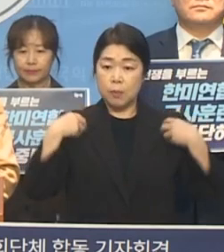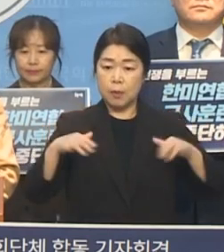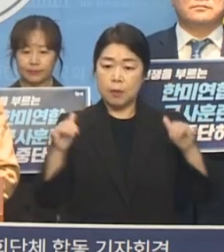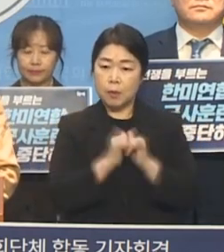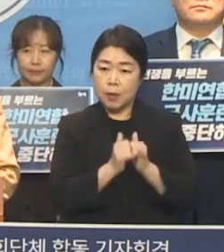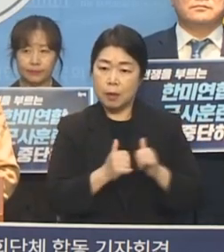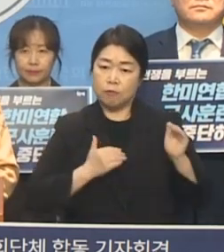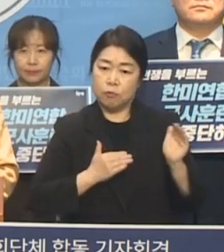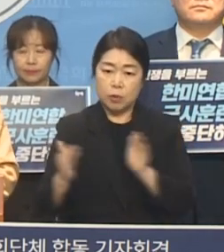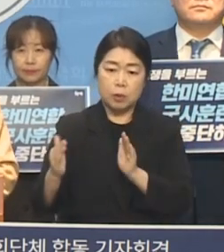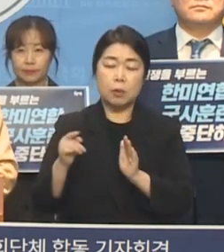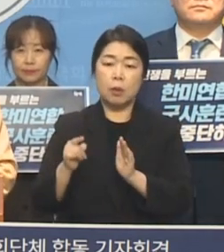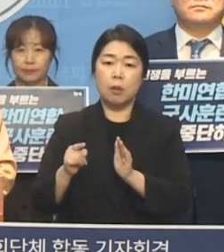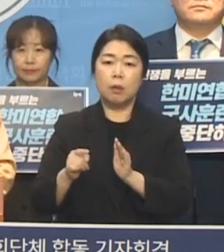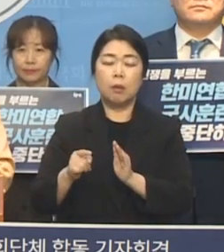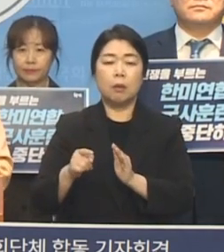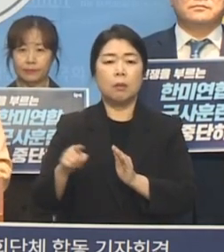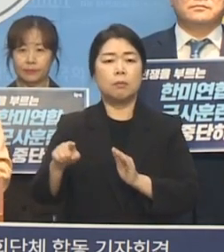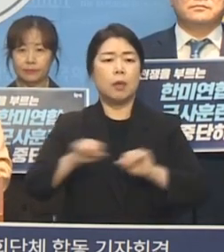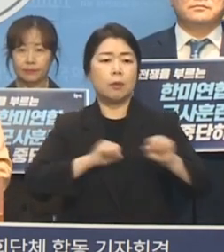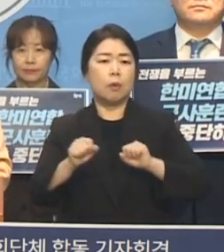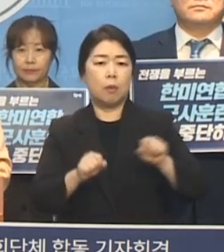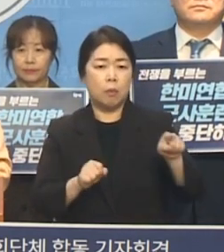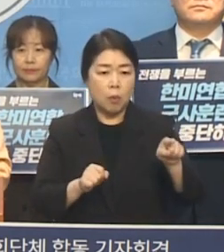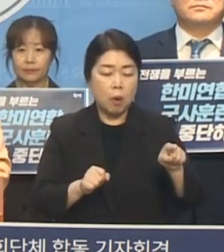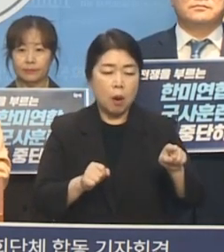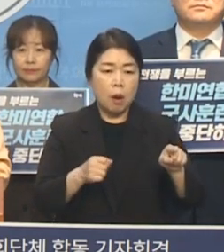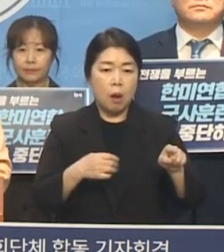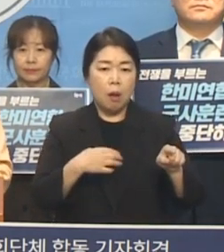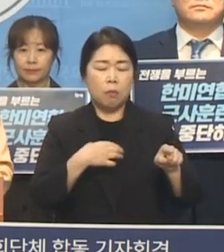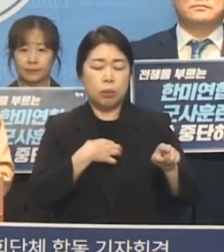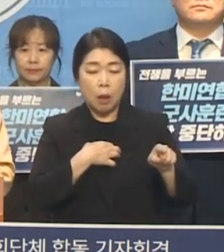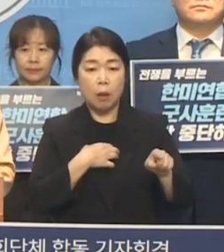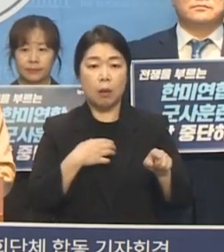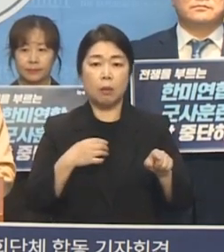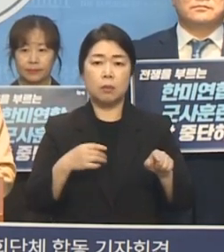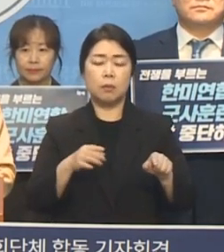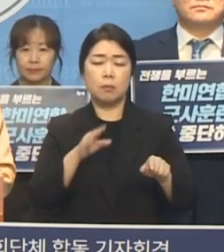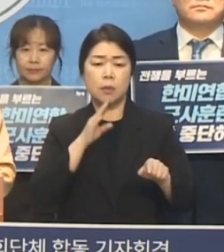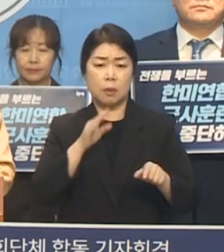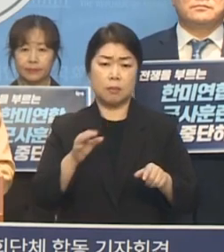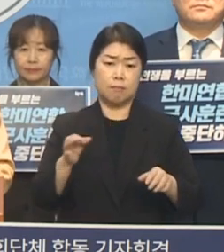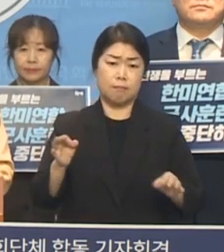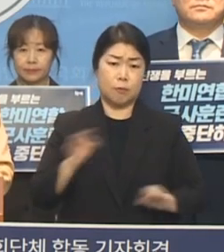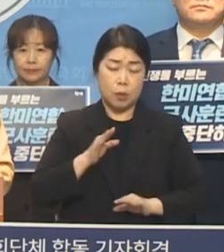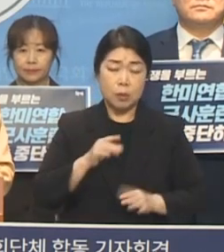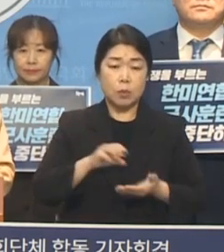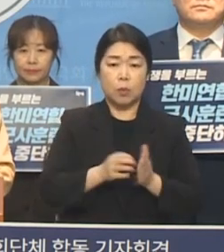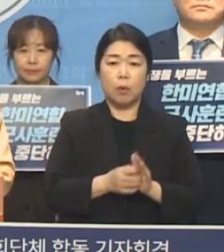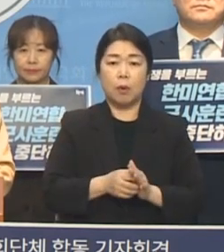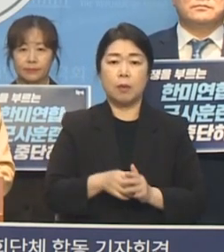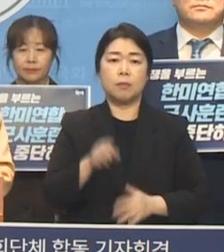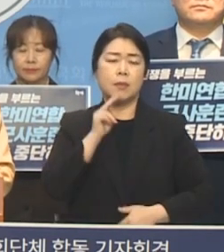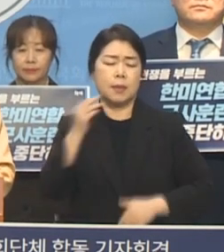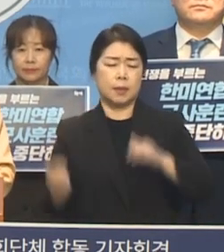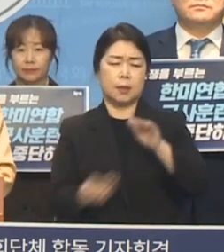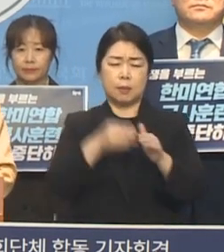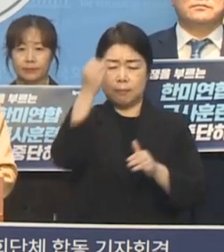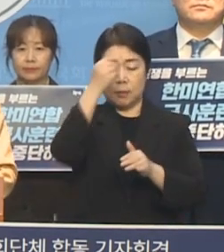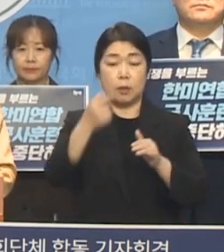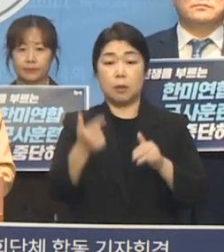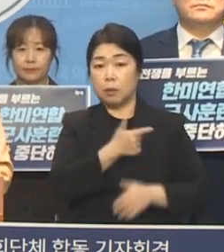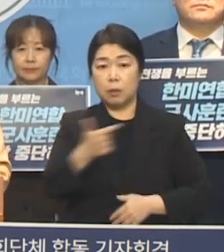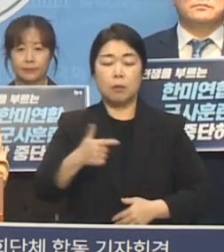전쟁 추진 정책이 가져오는 폭풍입니다. 단순한 폭풍이 아니라 핵폭풍입니다. 어떤